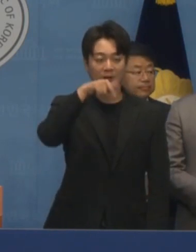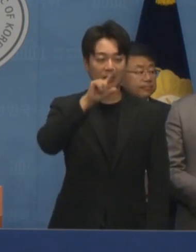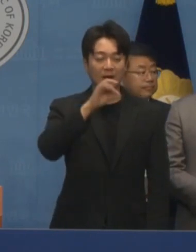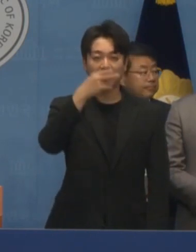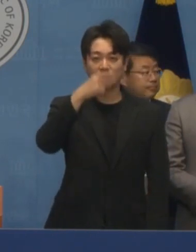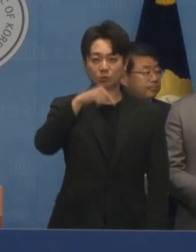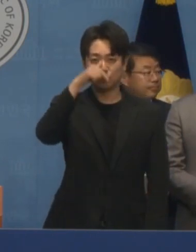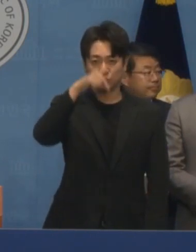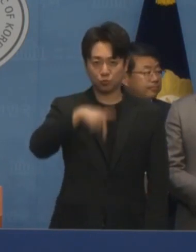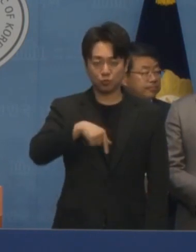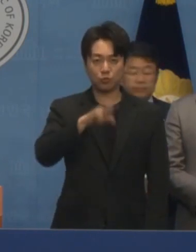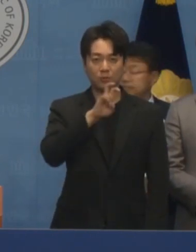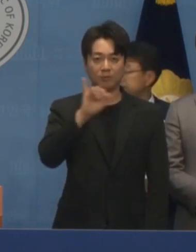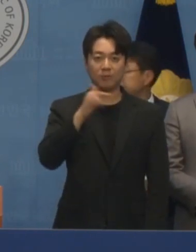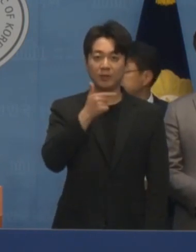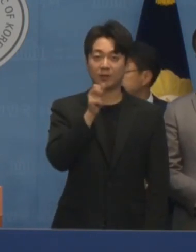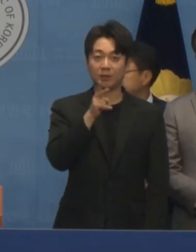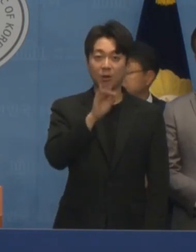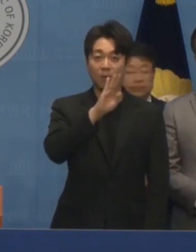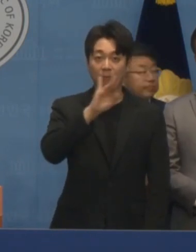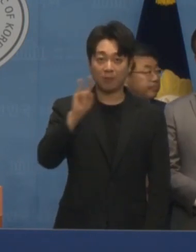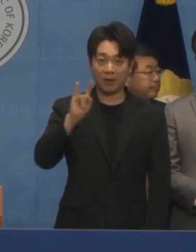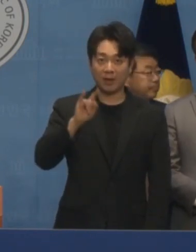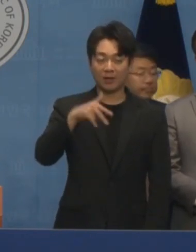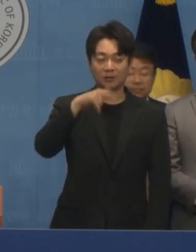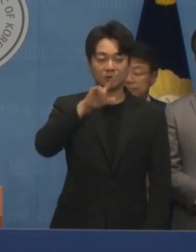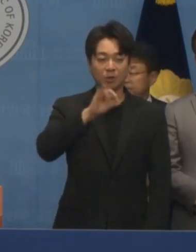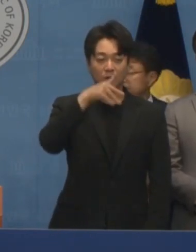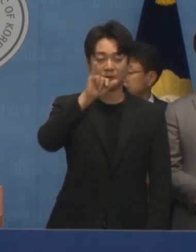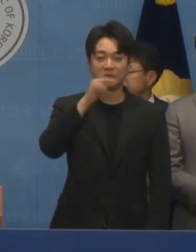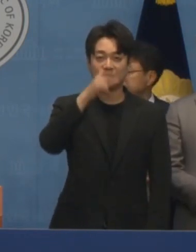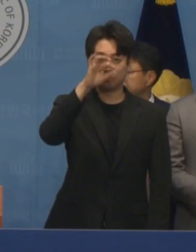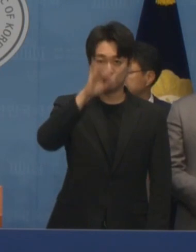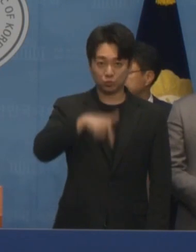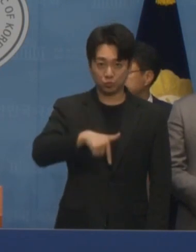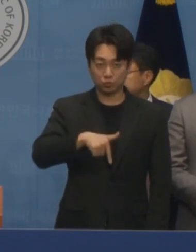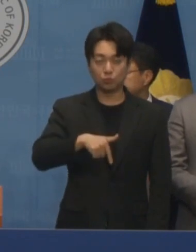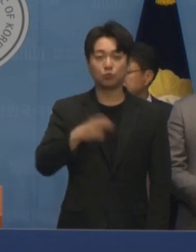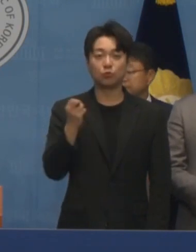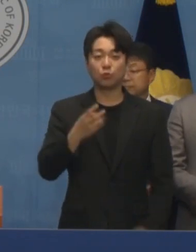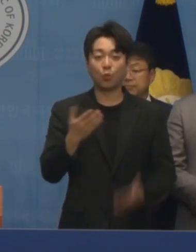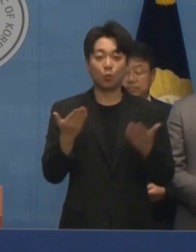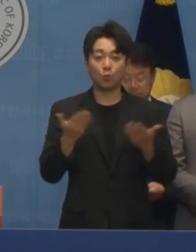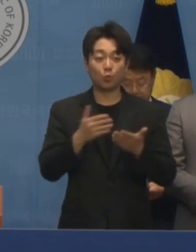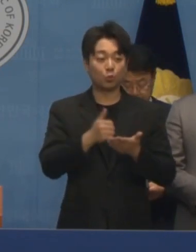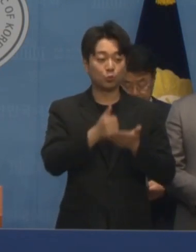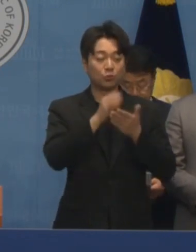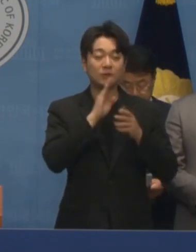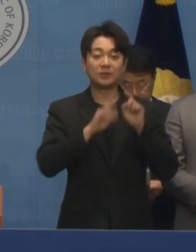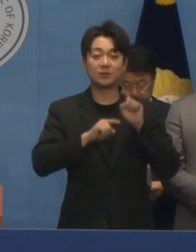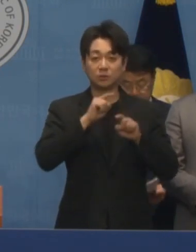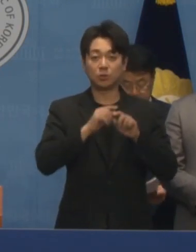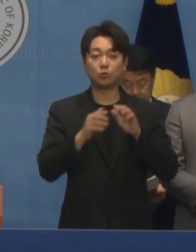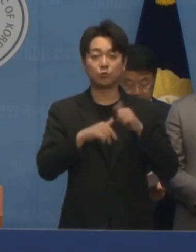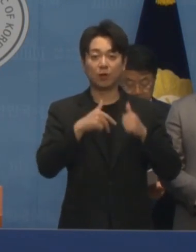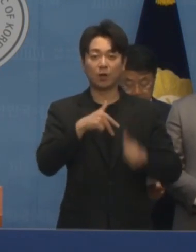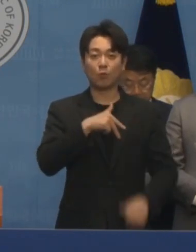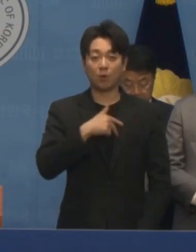박홍배, 박해철, 이용우, 이현희, 정진욱 의원님과 더불어민주당 노동존중 실천